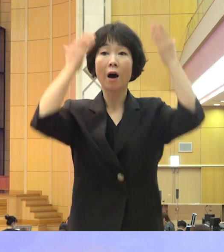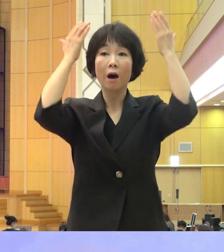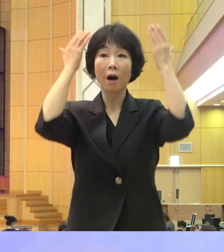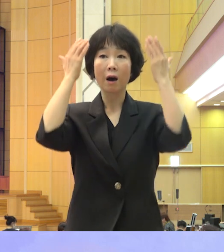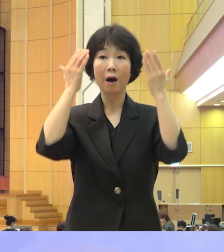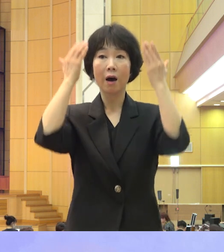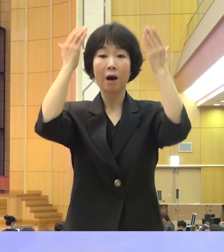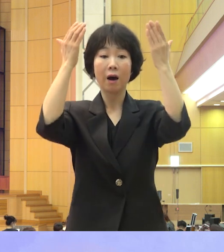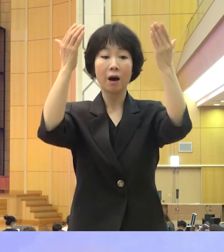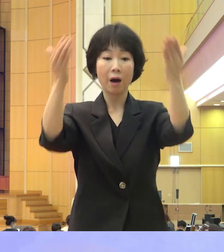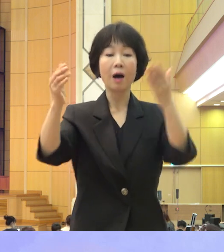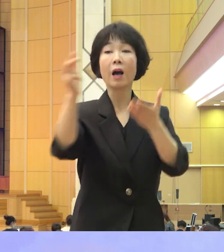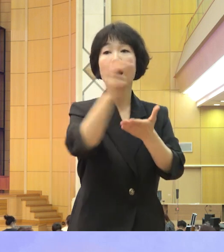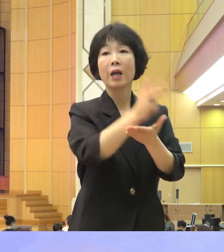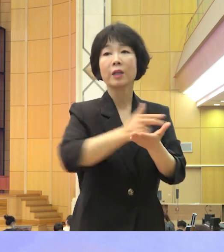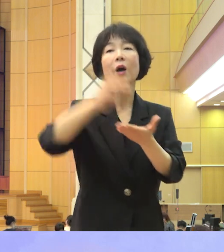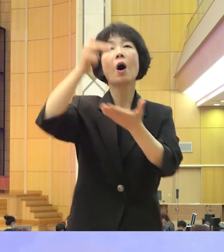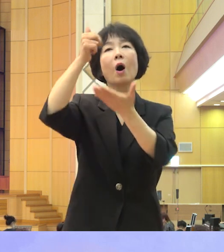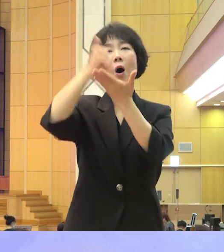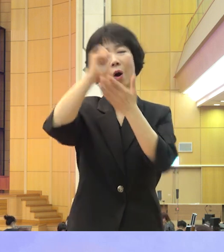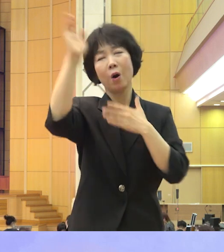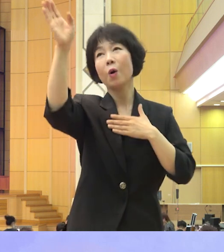감사합니다.